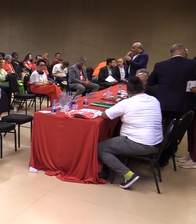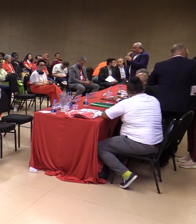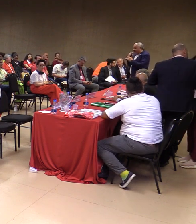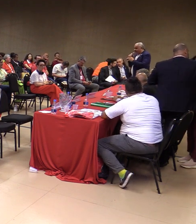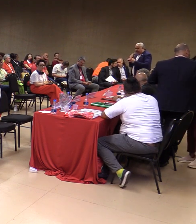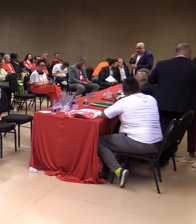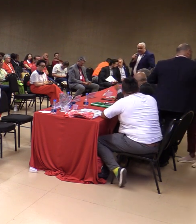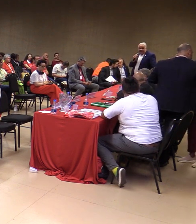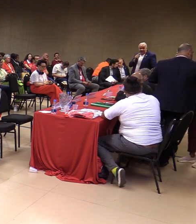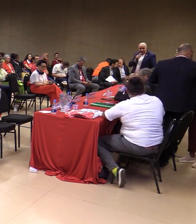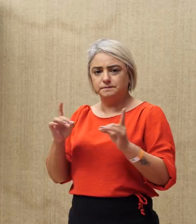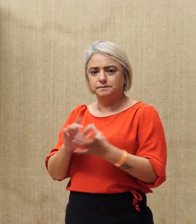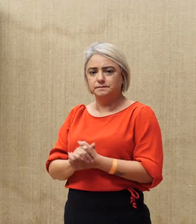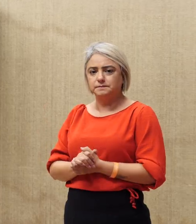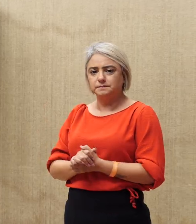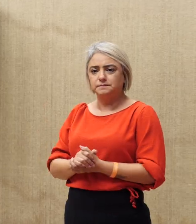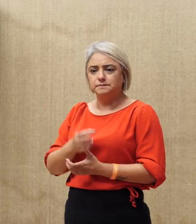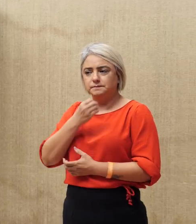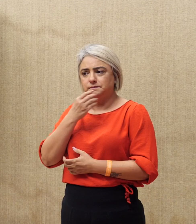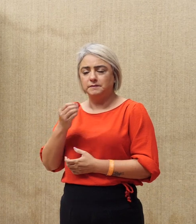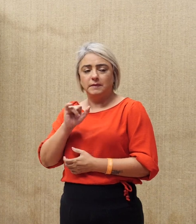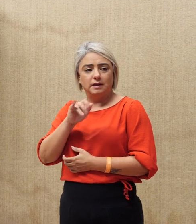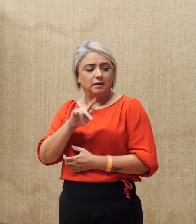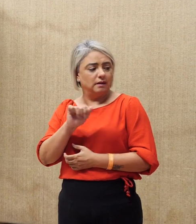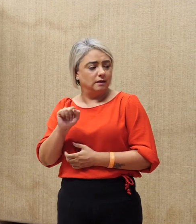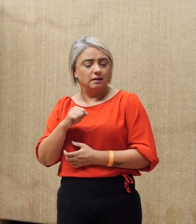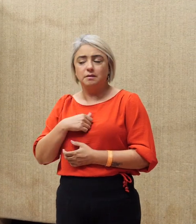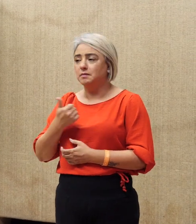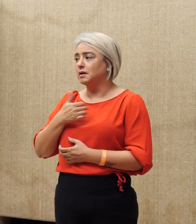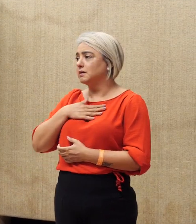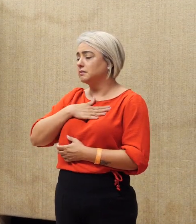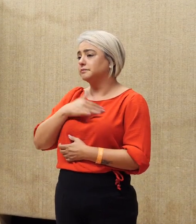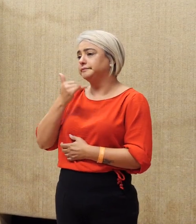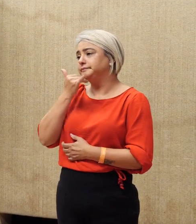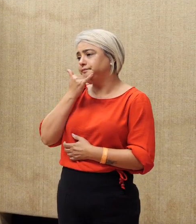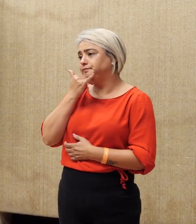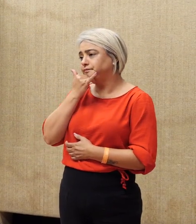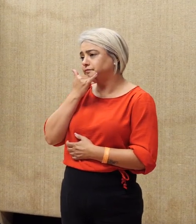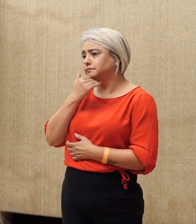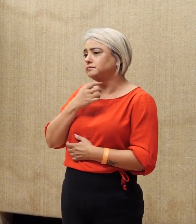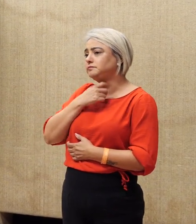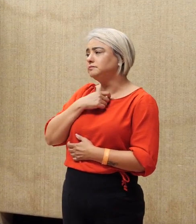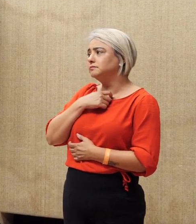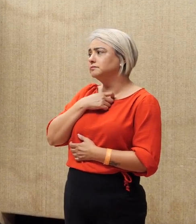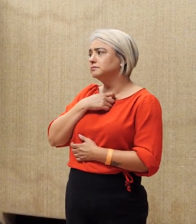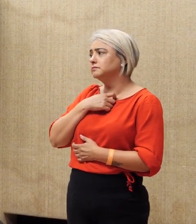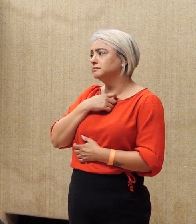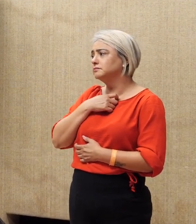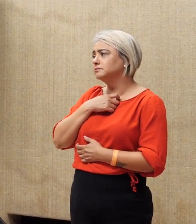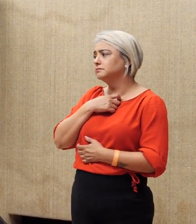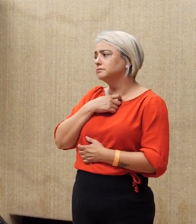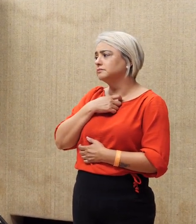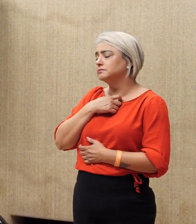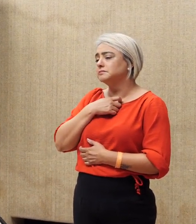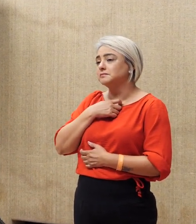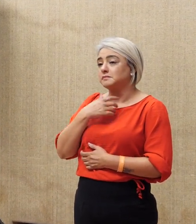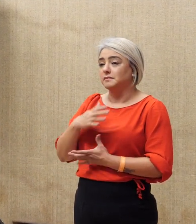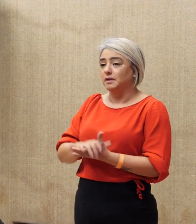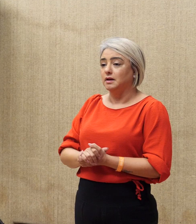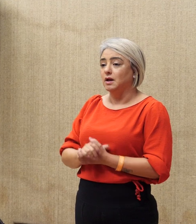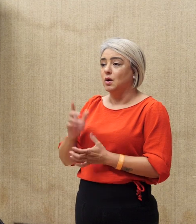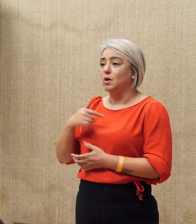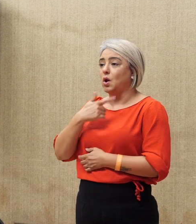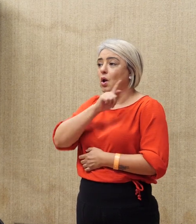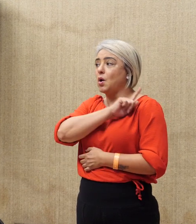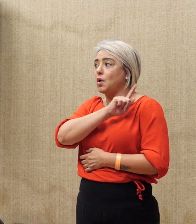Bom dia a todos, bom dia à mesa. Primeiro, eu gostaria de pedir desculpa pela minha voz, mas dizer para vocês é que